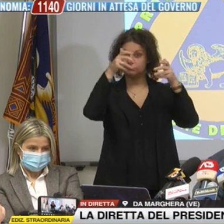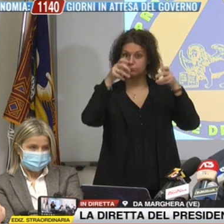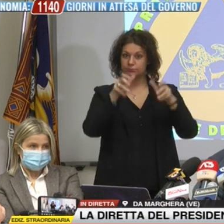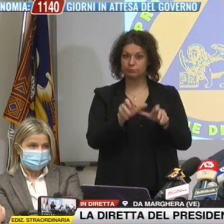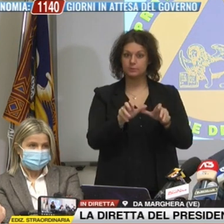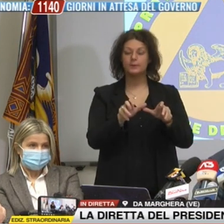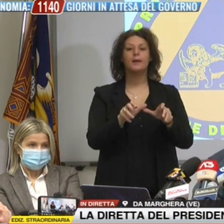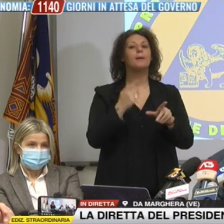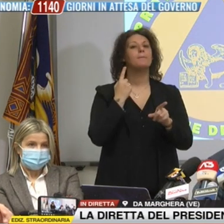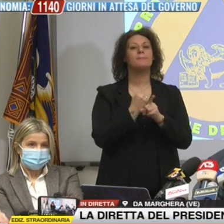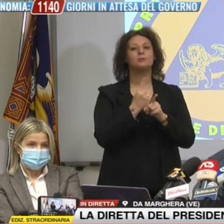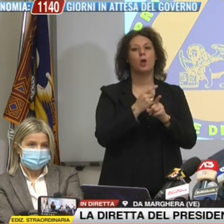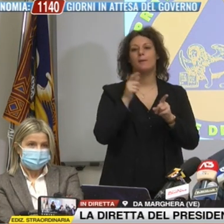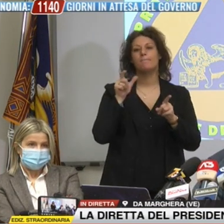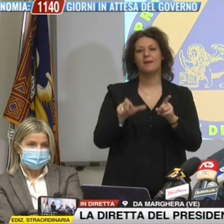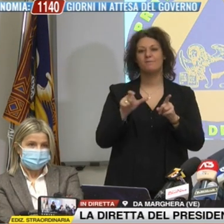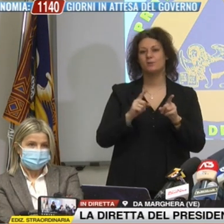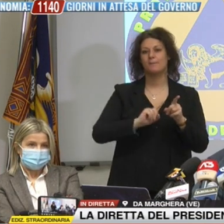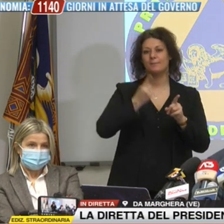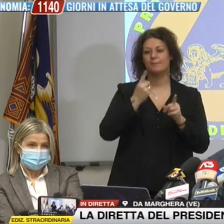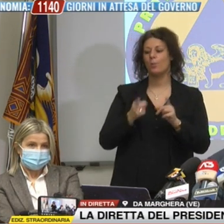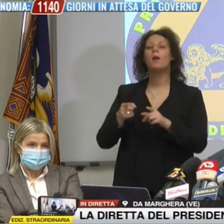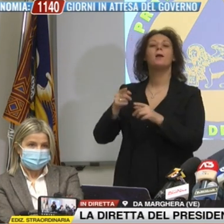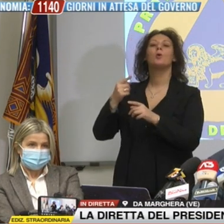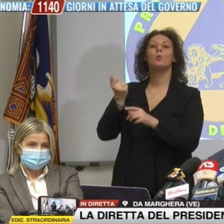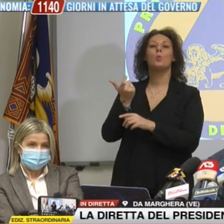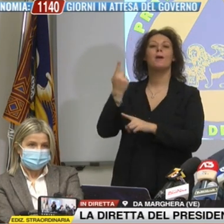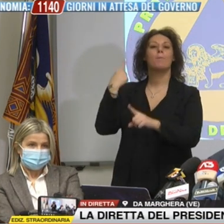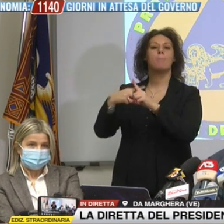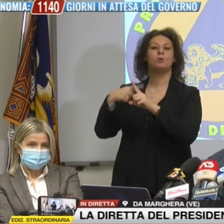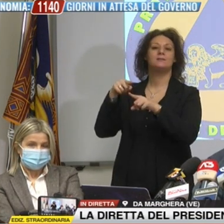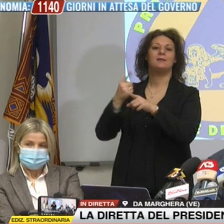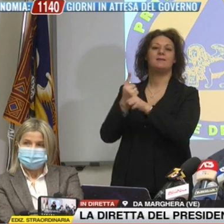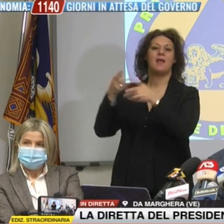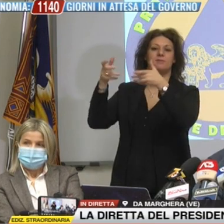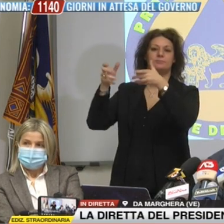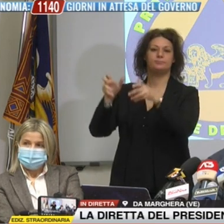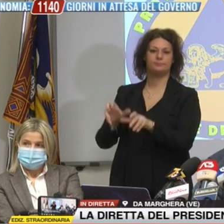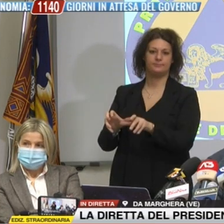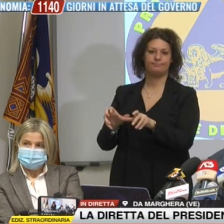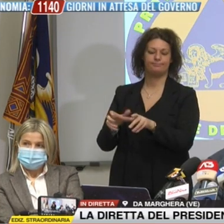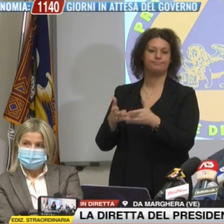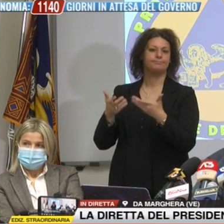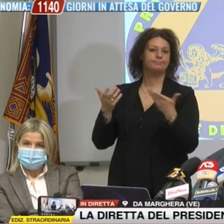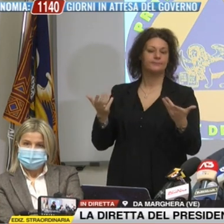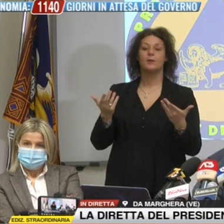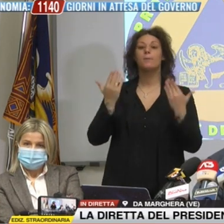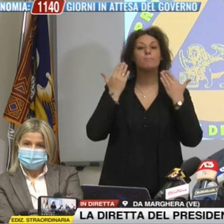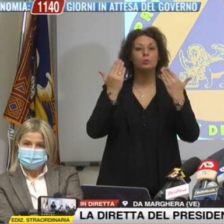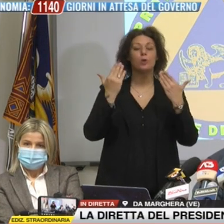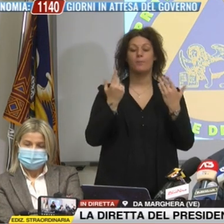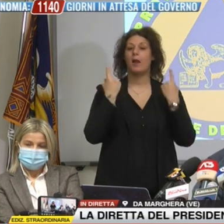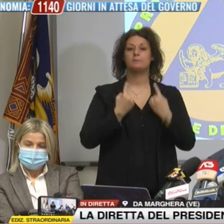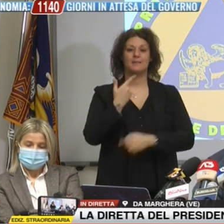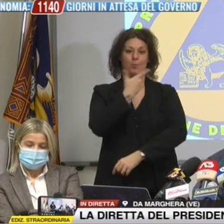di positivi. Non c'è nessun'altra ricetta, non c'è una cura, fino a che non ci sarà il vaccino, non ci sono misure di